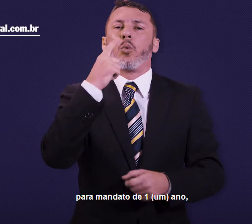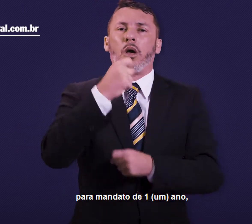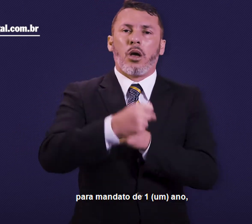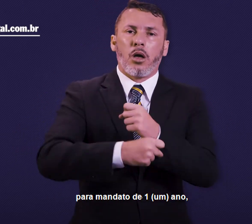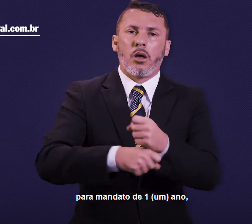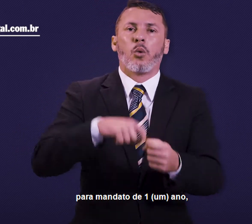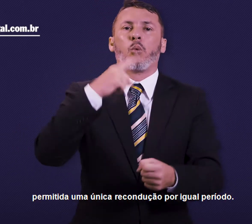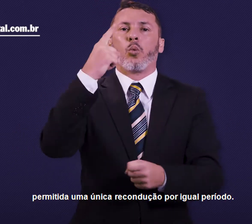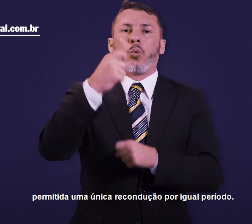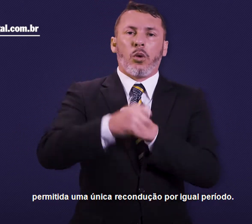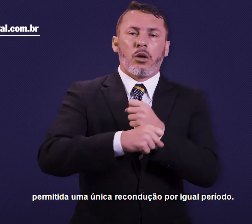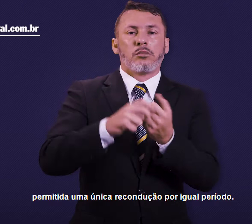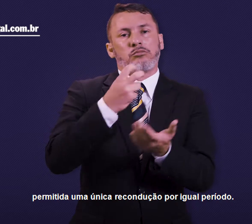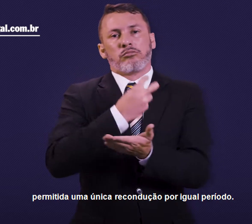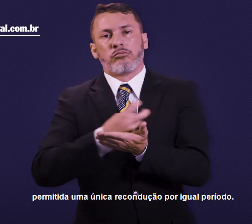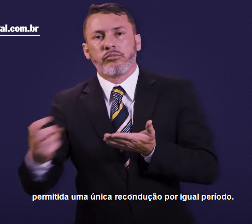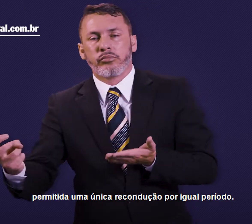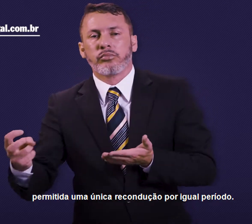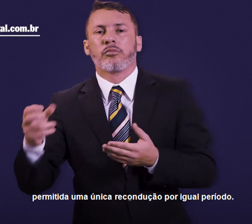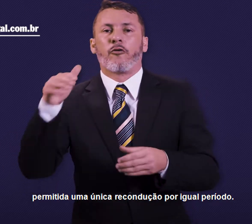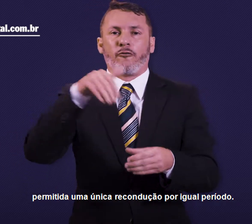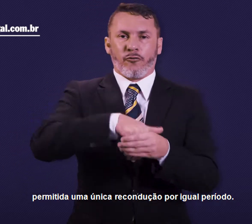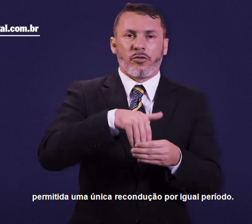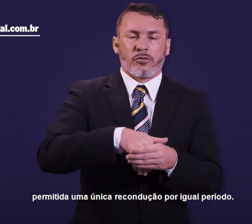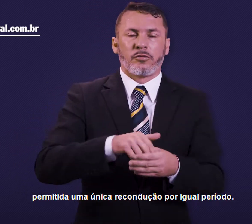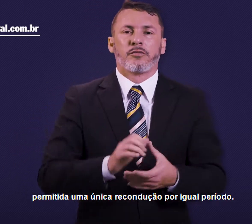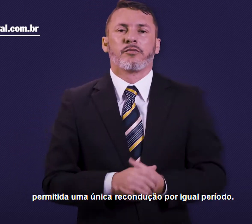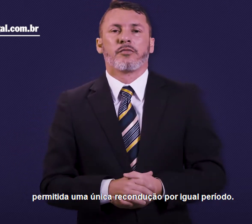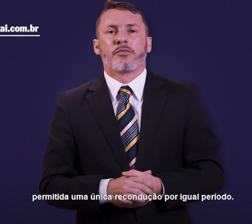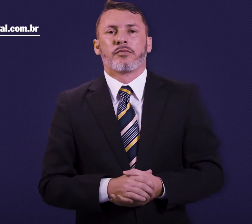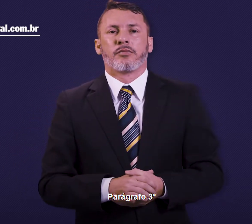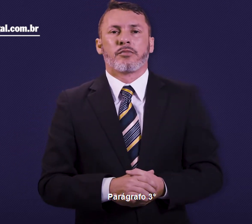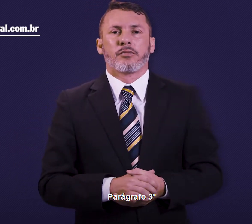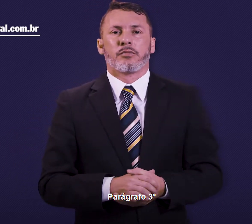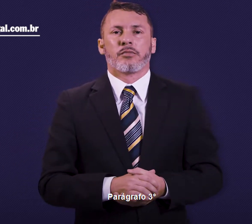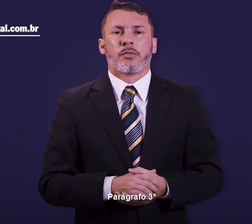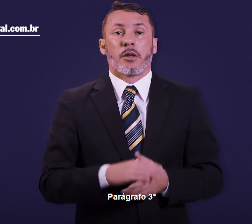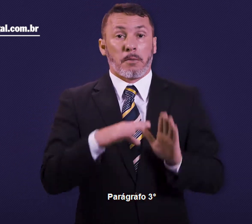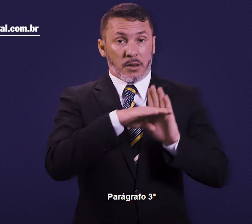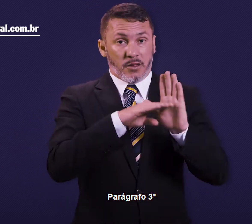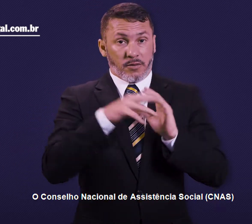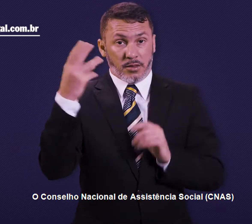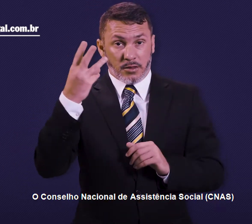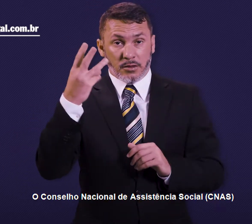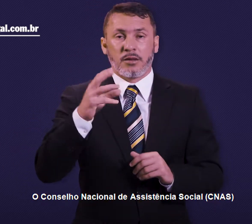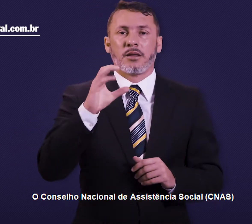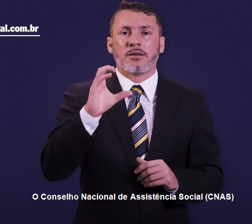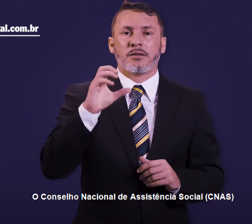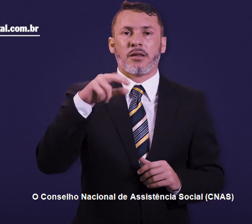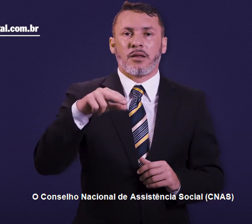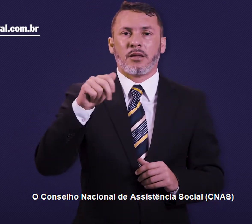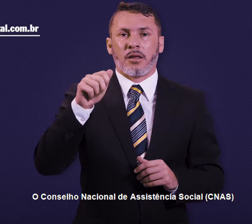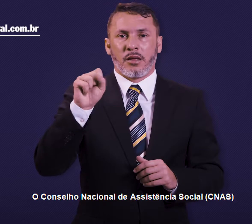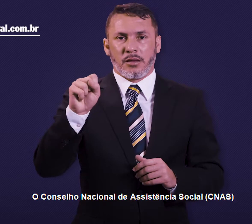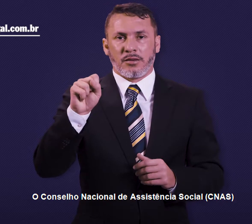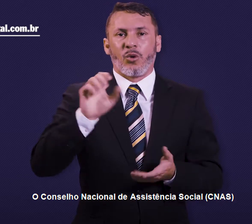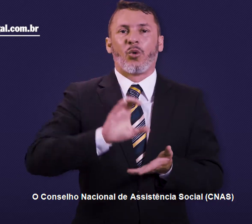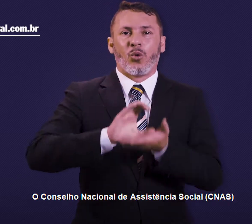1 ano, permitida uma única recondução por igual período. Parágrafo 3º. O Conselho Nacional de Assistência